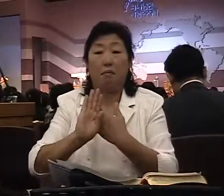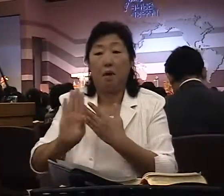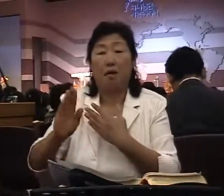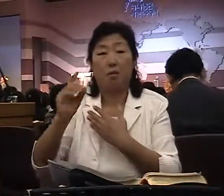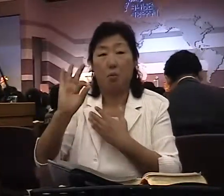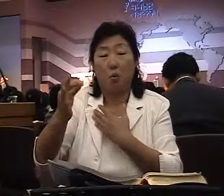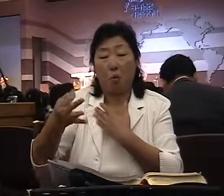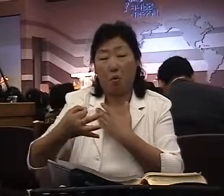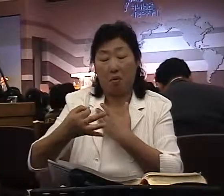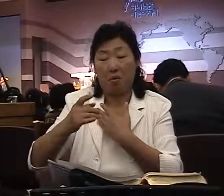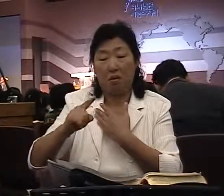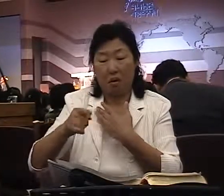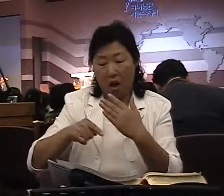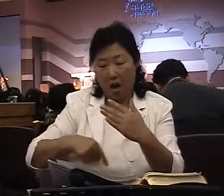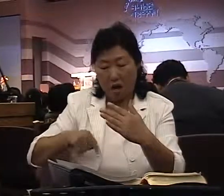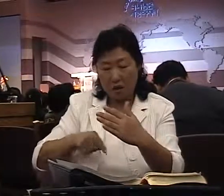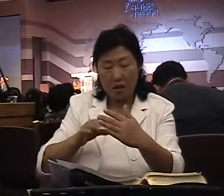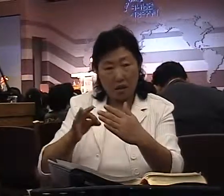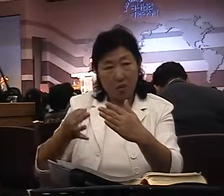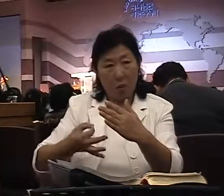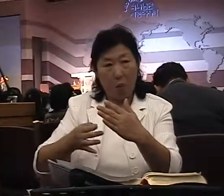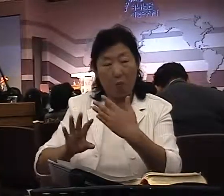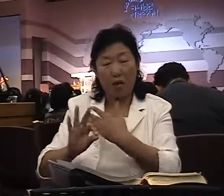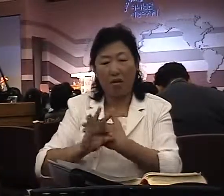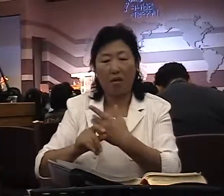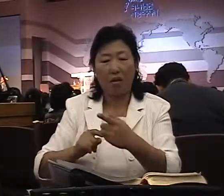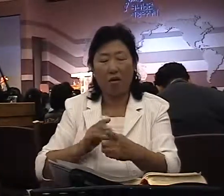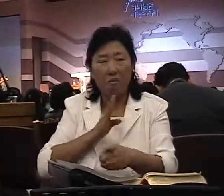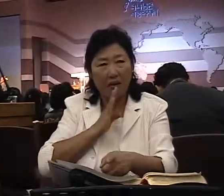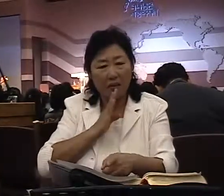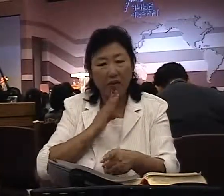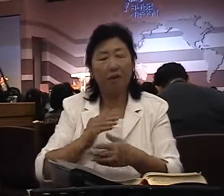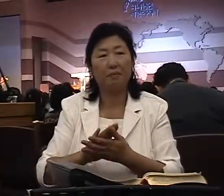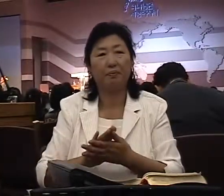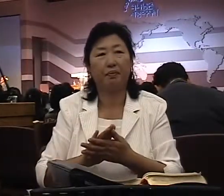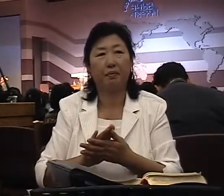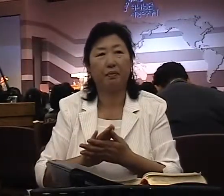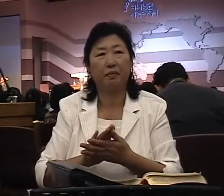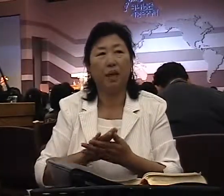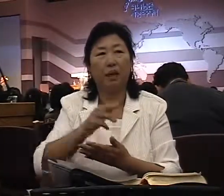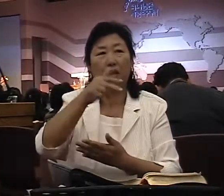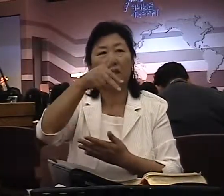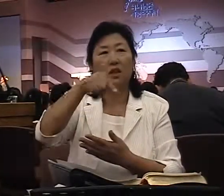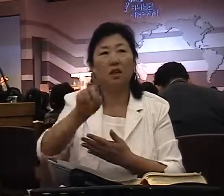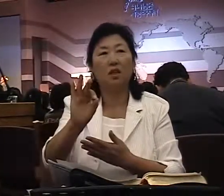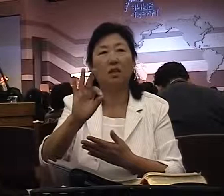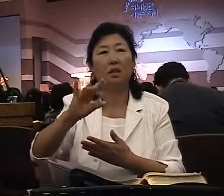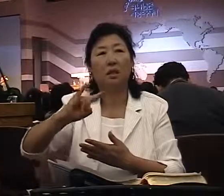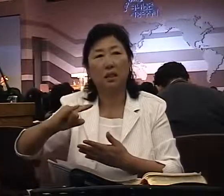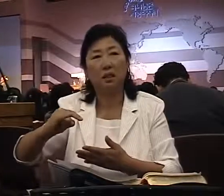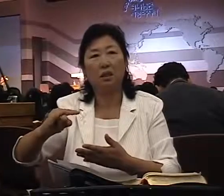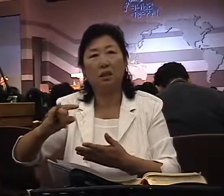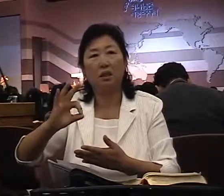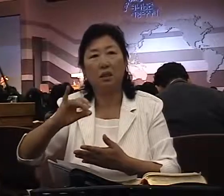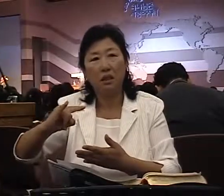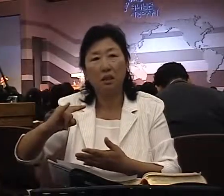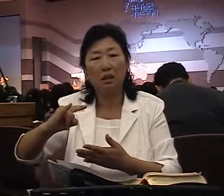것 같은데 안에서 보면 이것을 반드시 정의의 싸움으로 싸우는데 밖에서 보면 이거 다 망가지는 거예요. 다